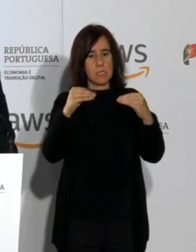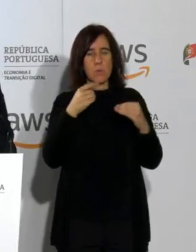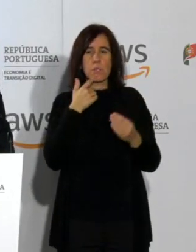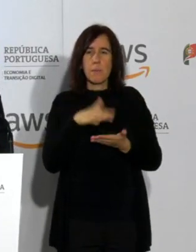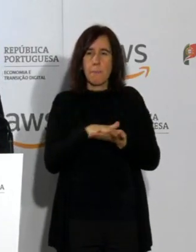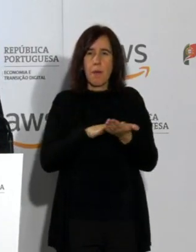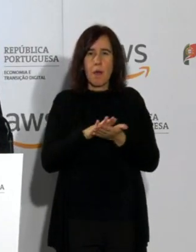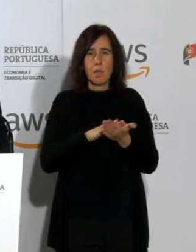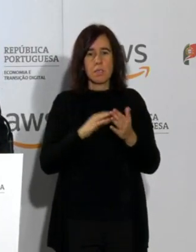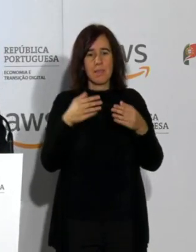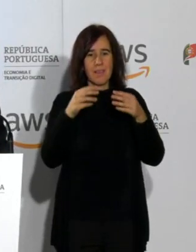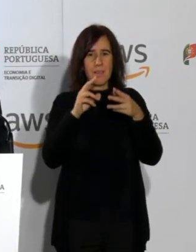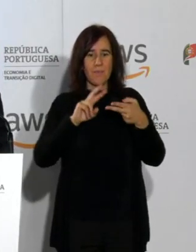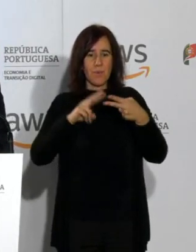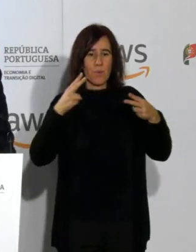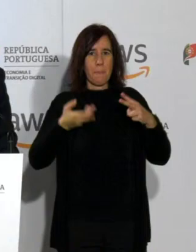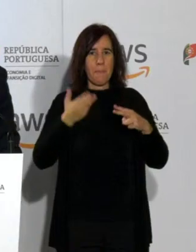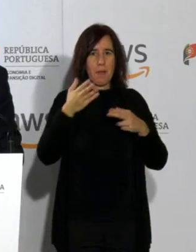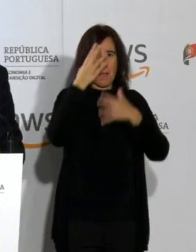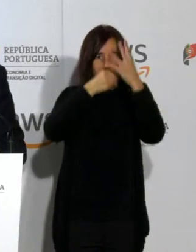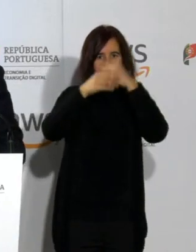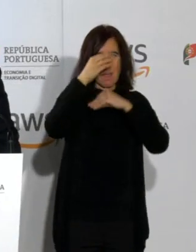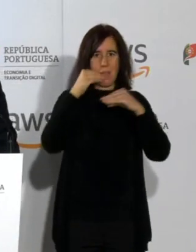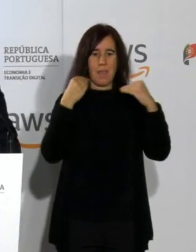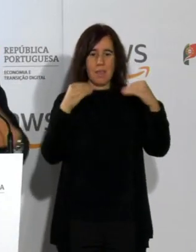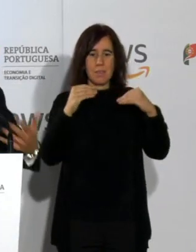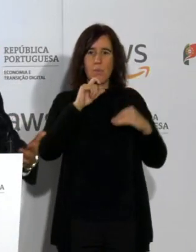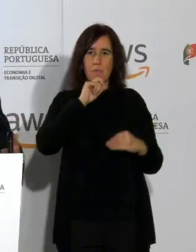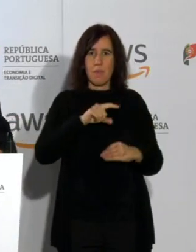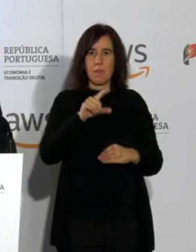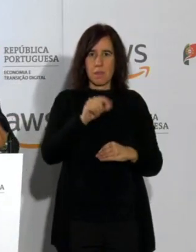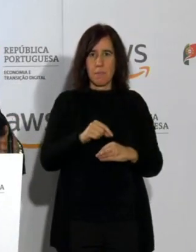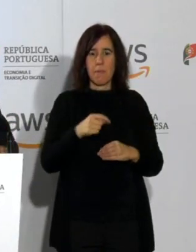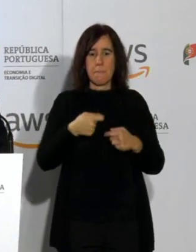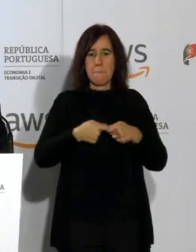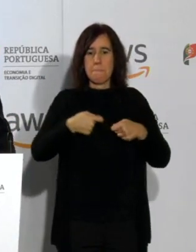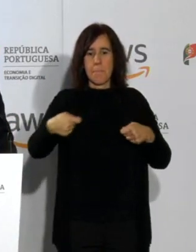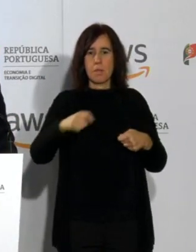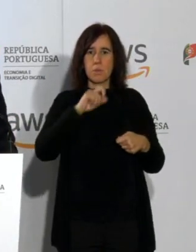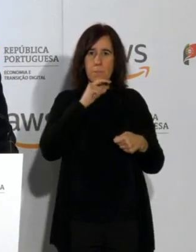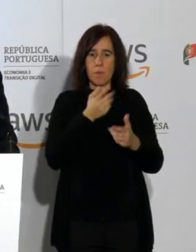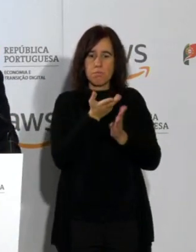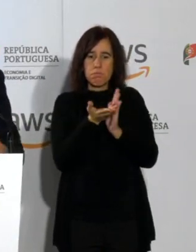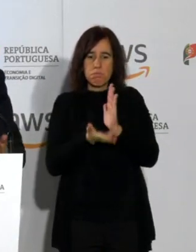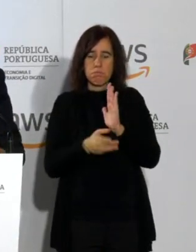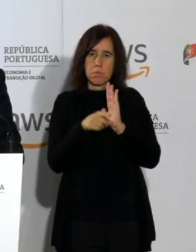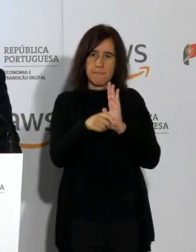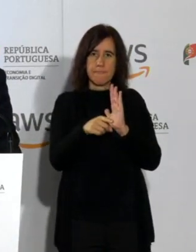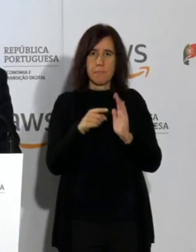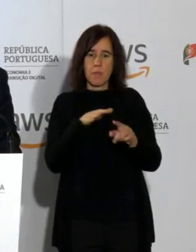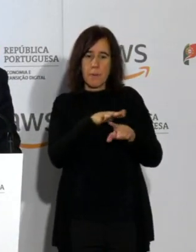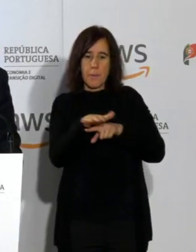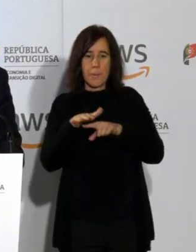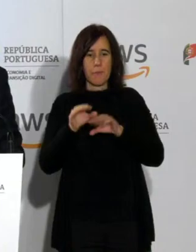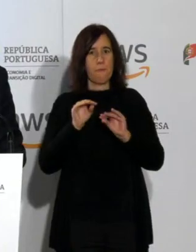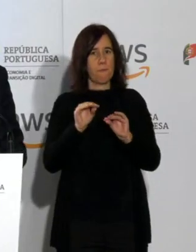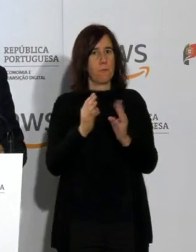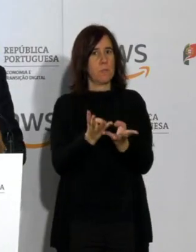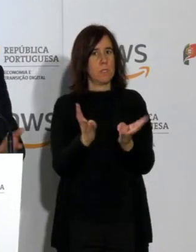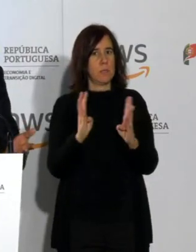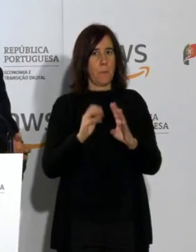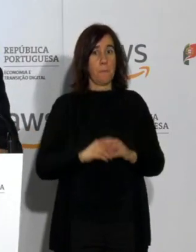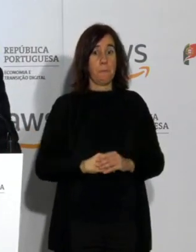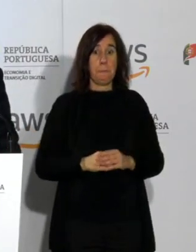base muito mais virtual de aprendizagem e de ensino, o que permite também escalar e exponenciar este efeito de formação.